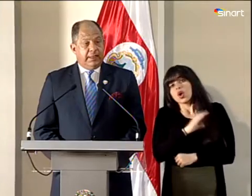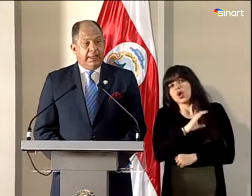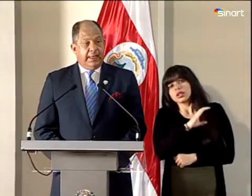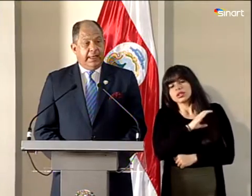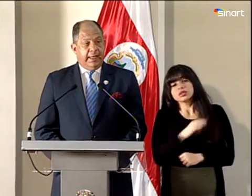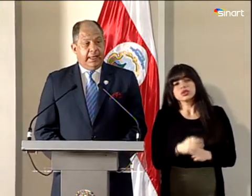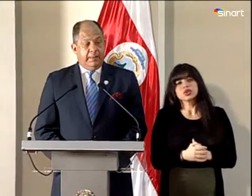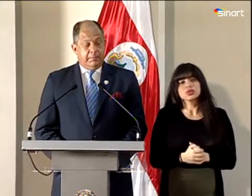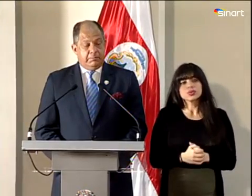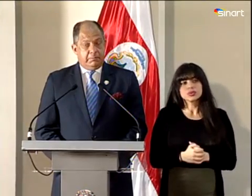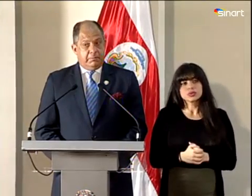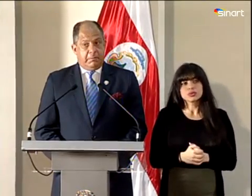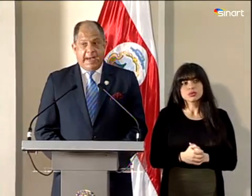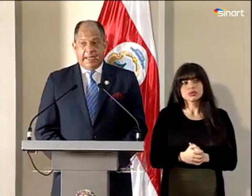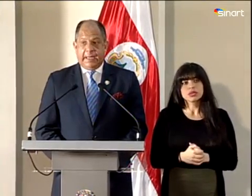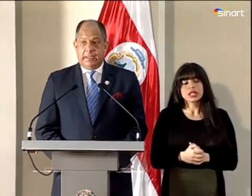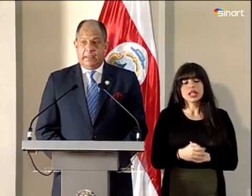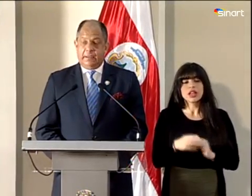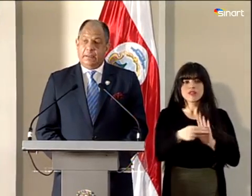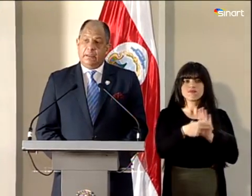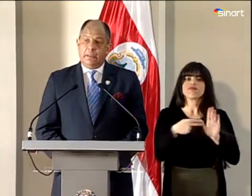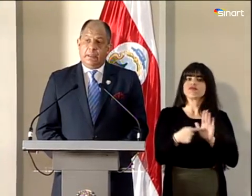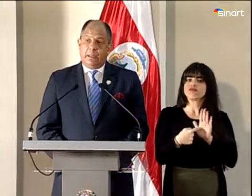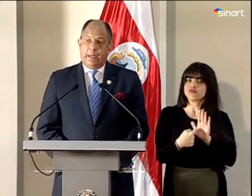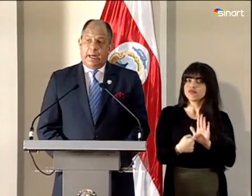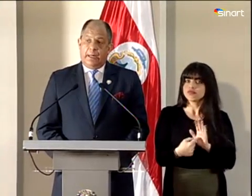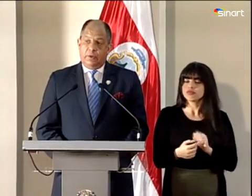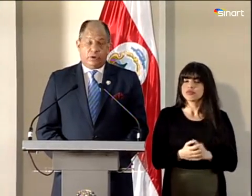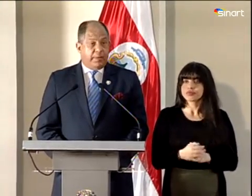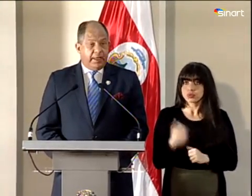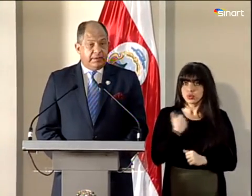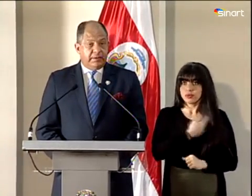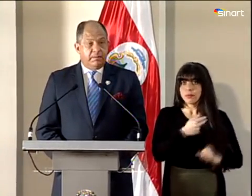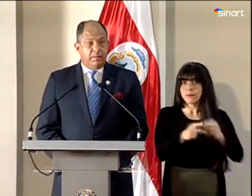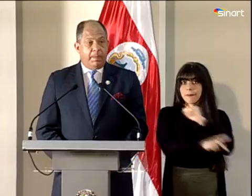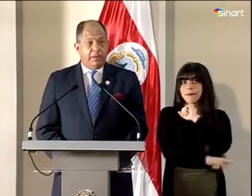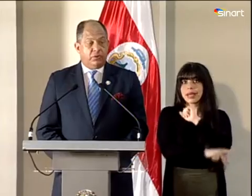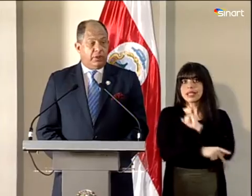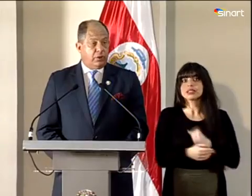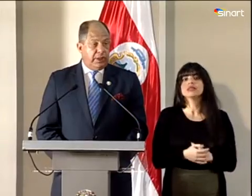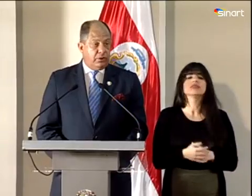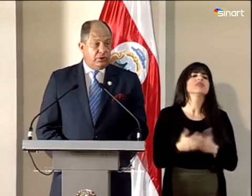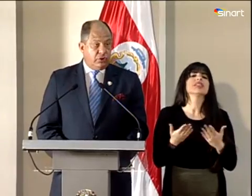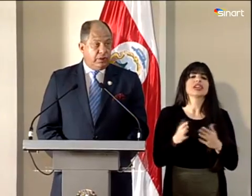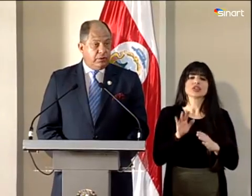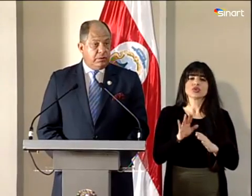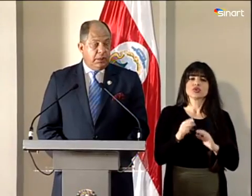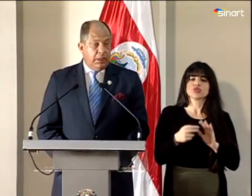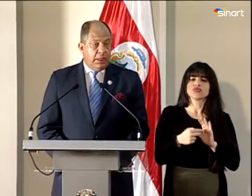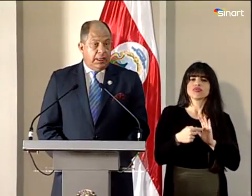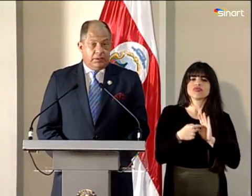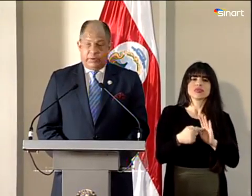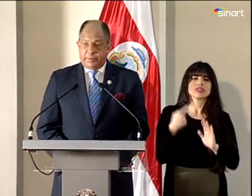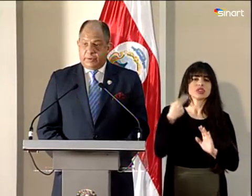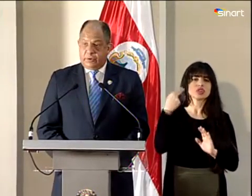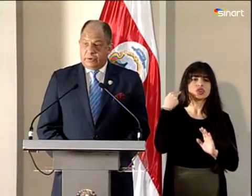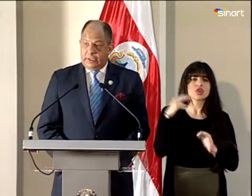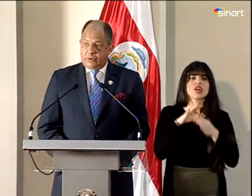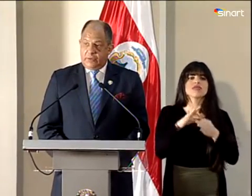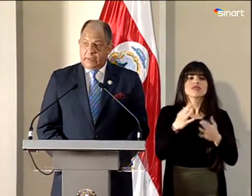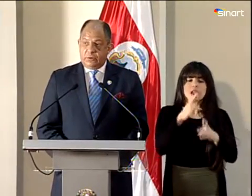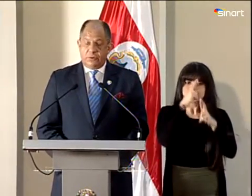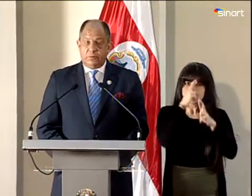condiciones que marcan a nuestro país y su derrotero histórico ha sido el respeto